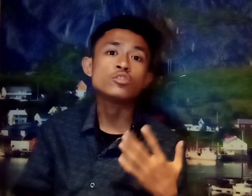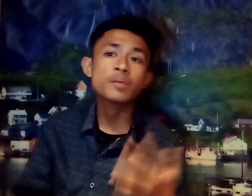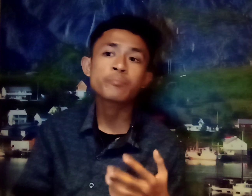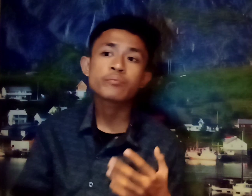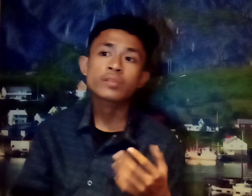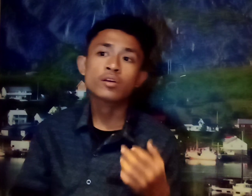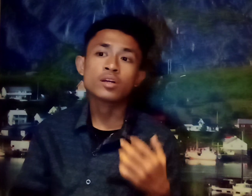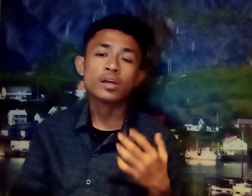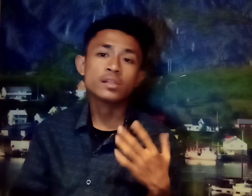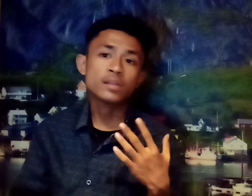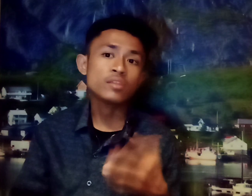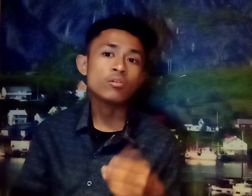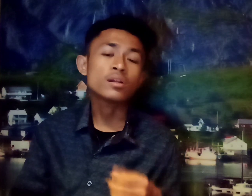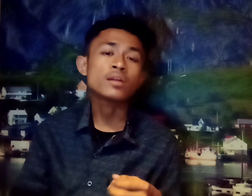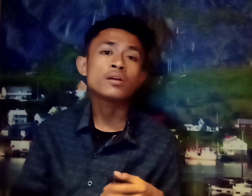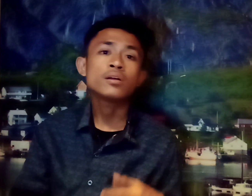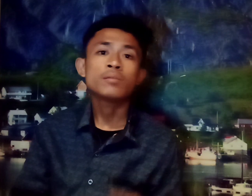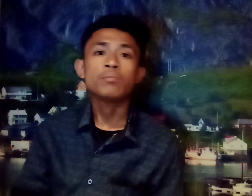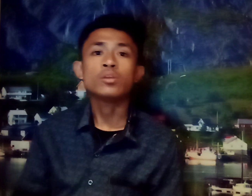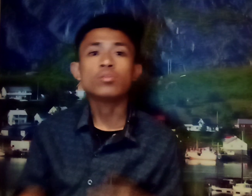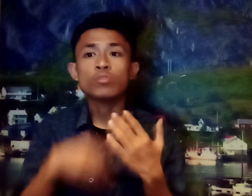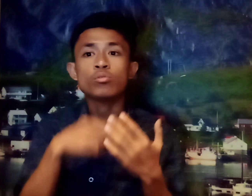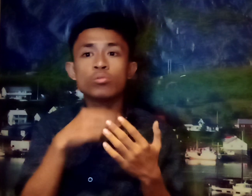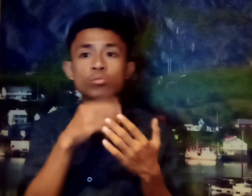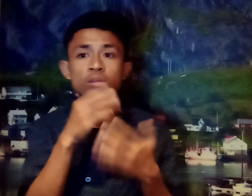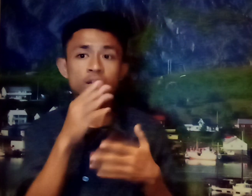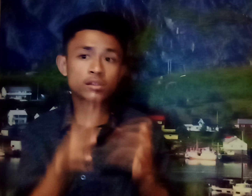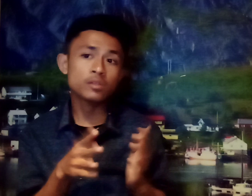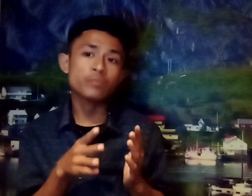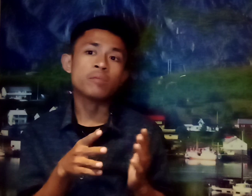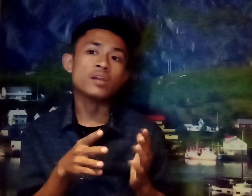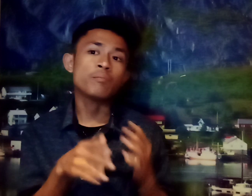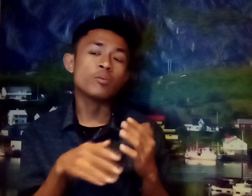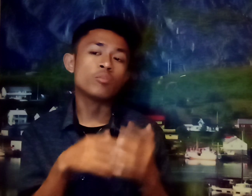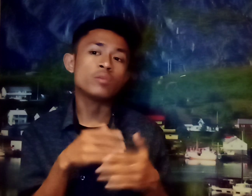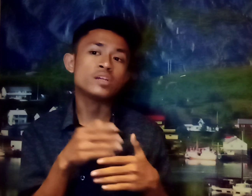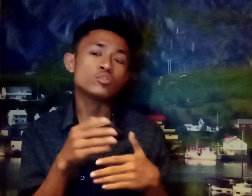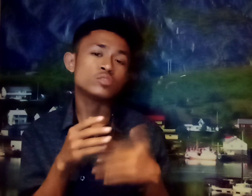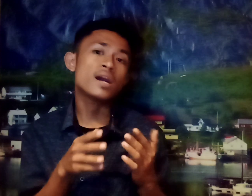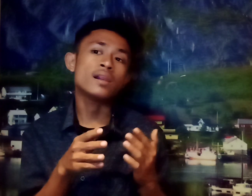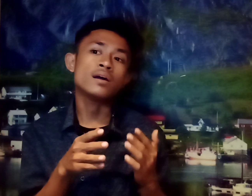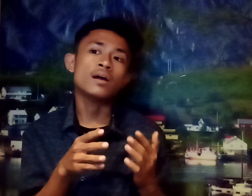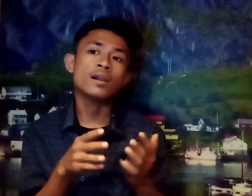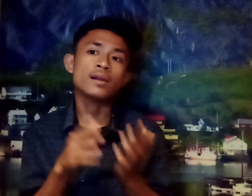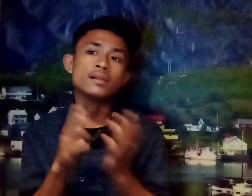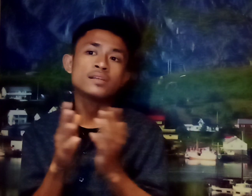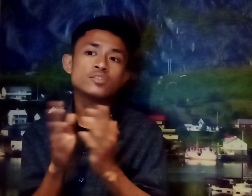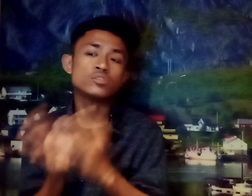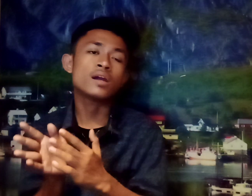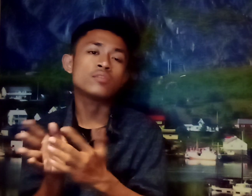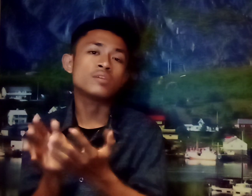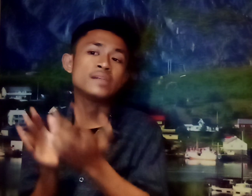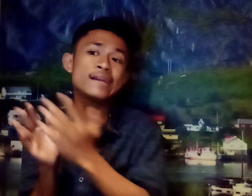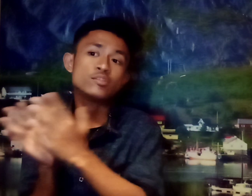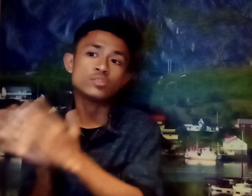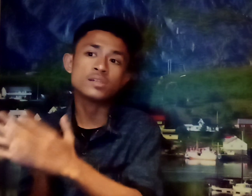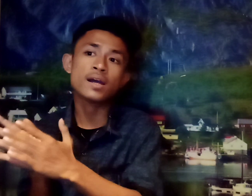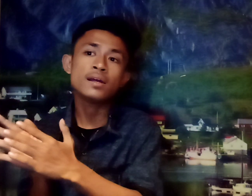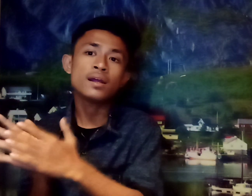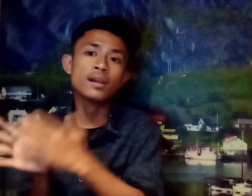konsep dan teori. Metode kuantitatif memandang fenomena sosial, realitas sosial atau gejala sosial